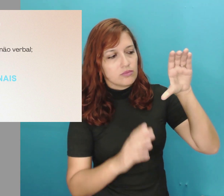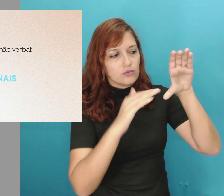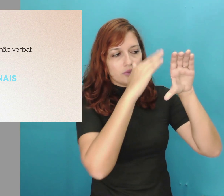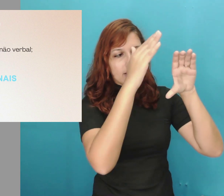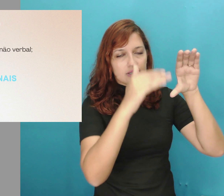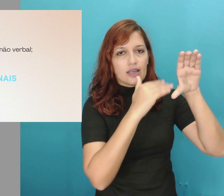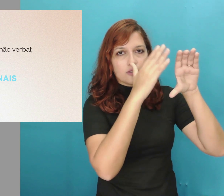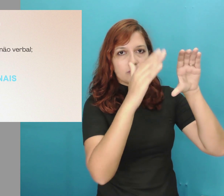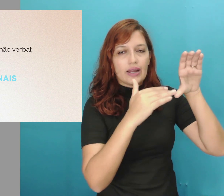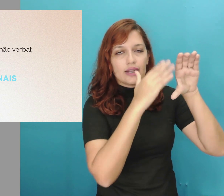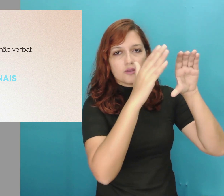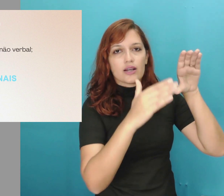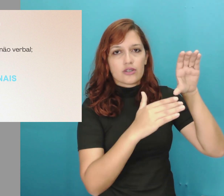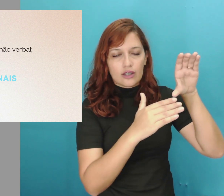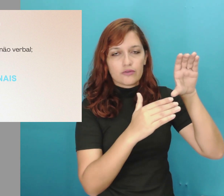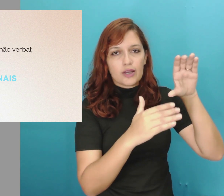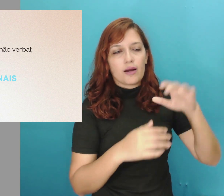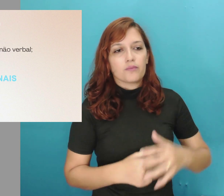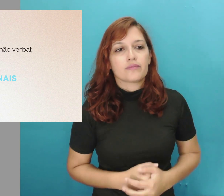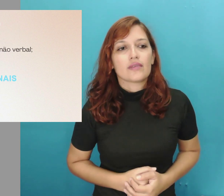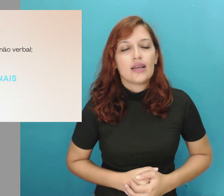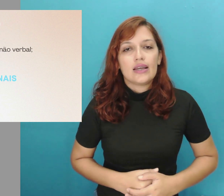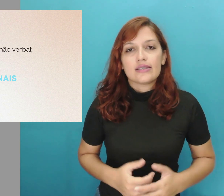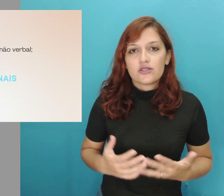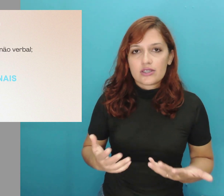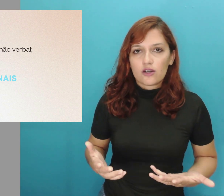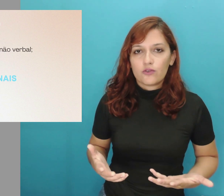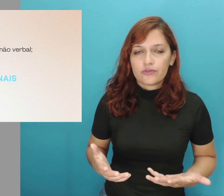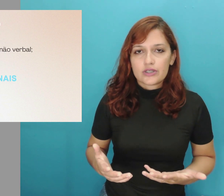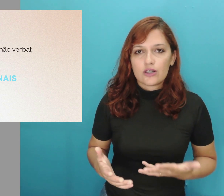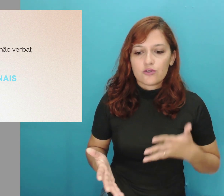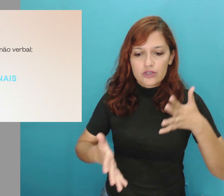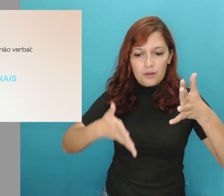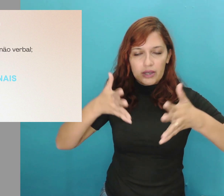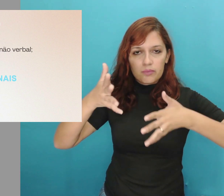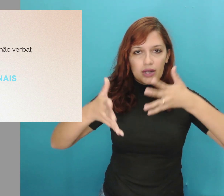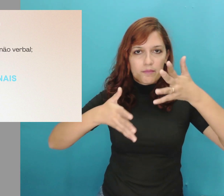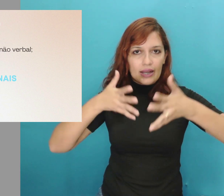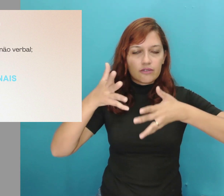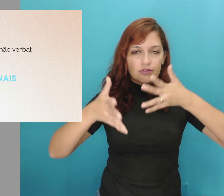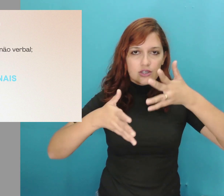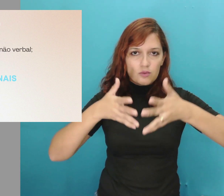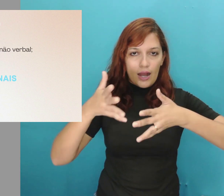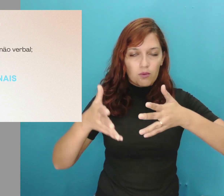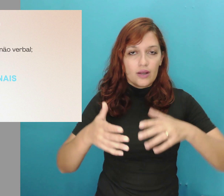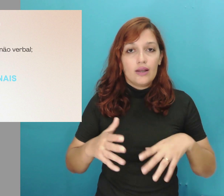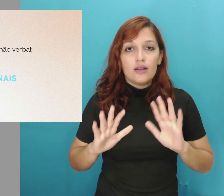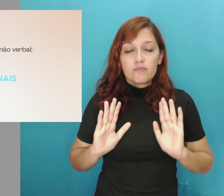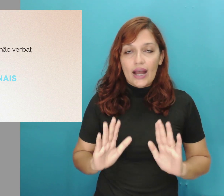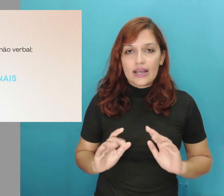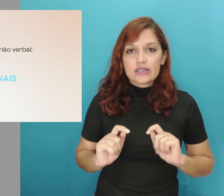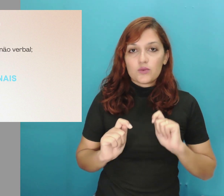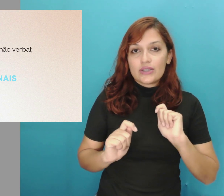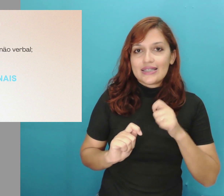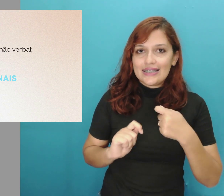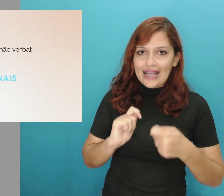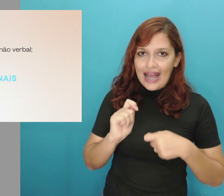O desenho é a linguagem não verbal. Existe essa confusão justamente pela parte visual, mas os